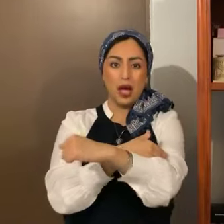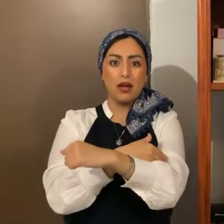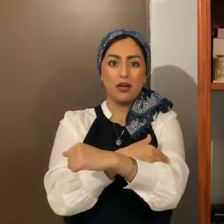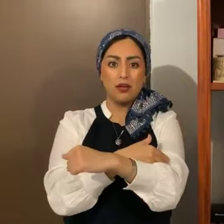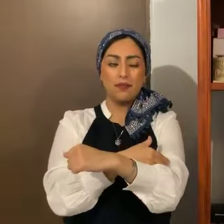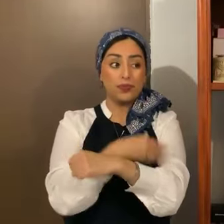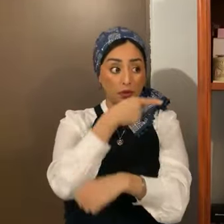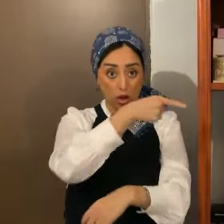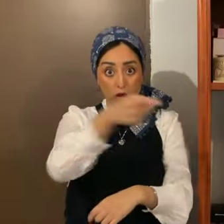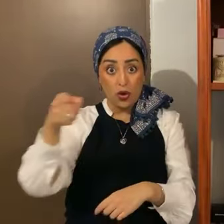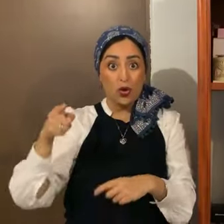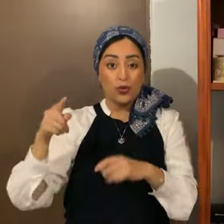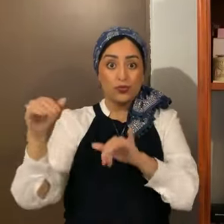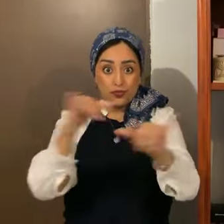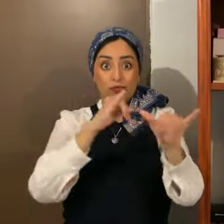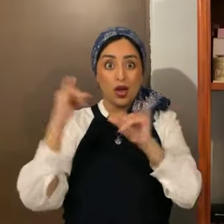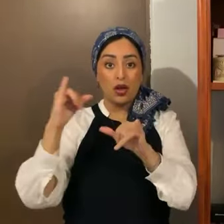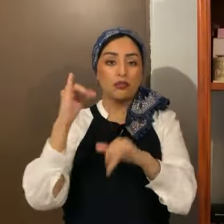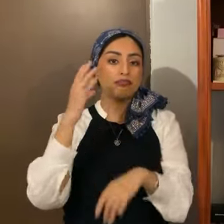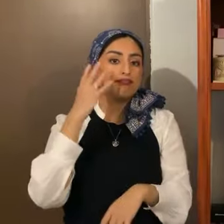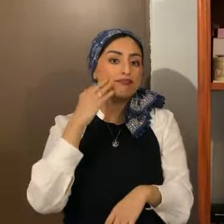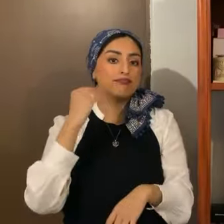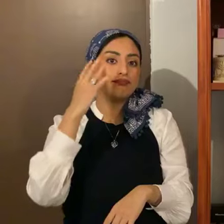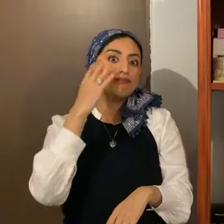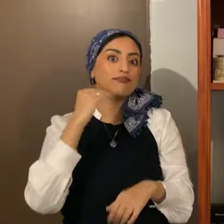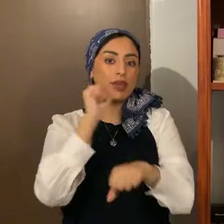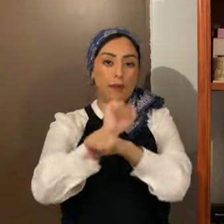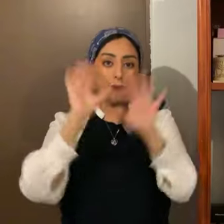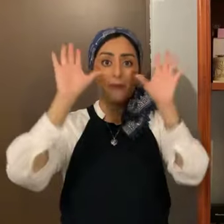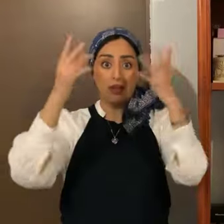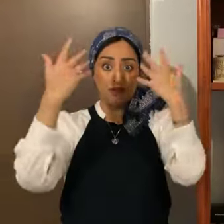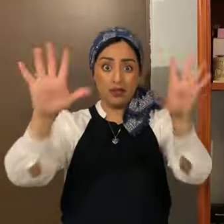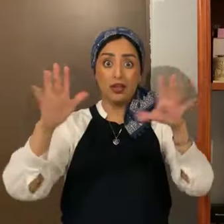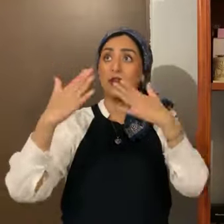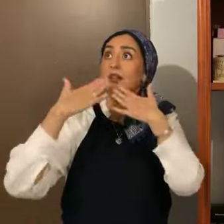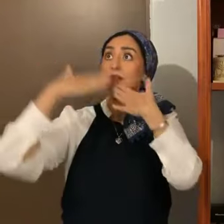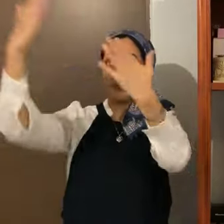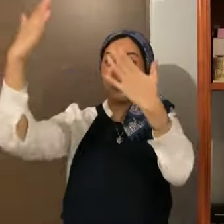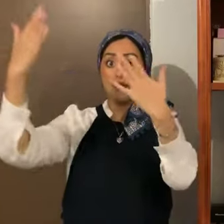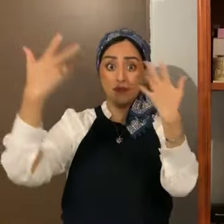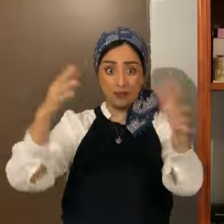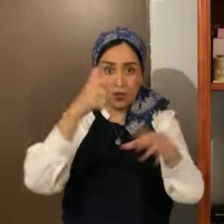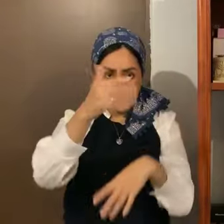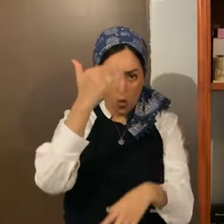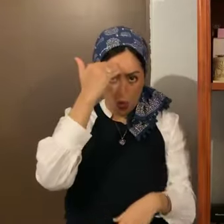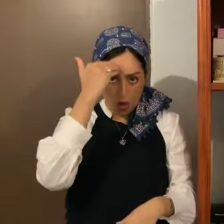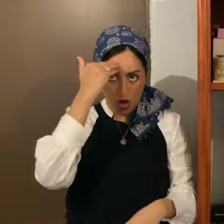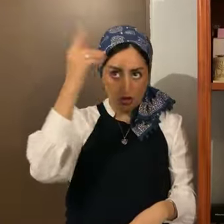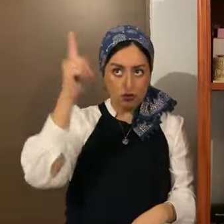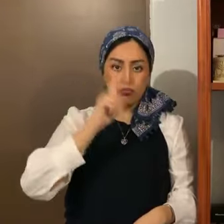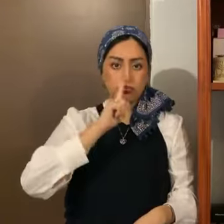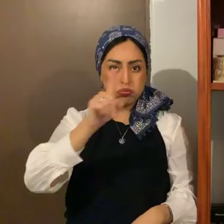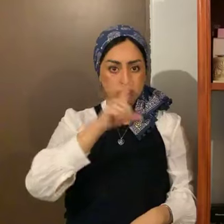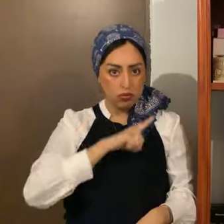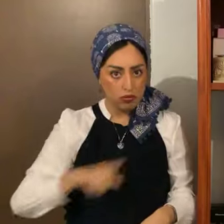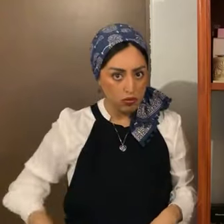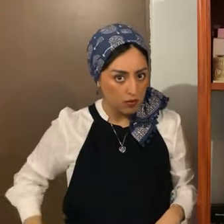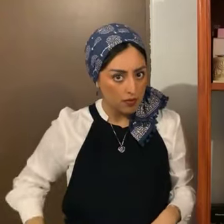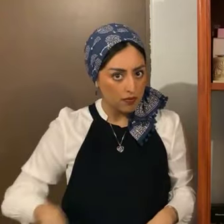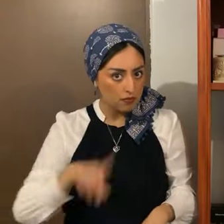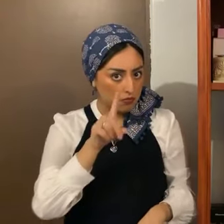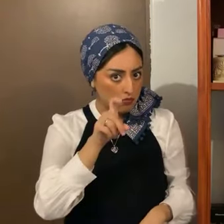Tú has visto milagros seguramente en tu vida, le has agradecido, reconoces que Él es el Señor, el